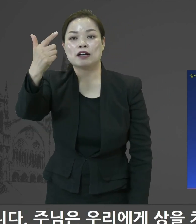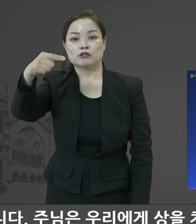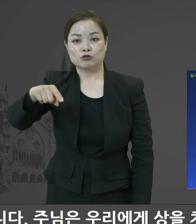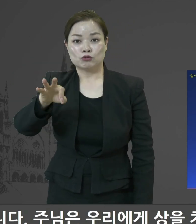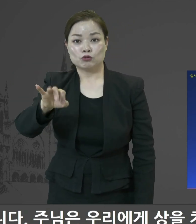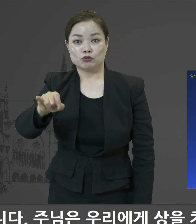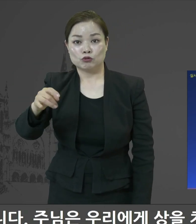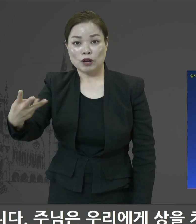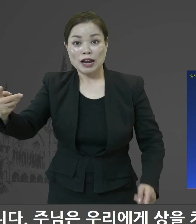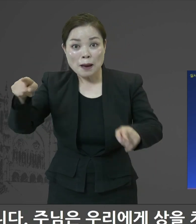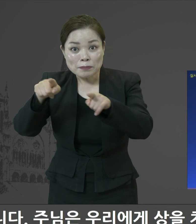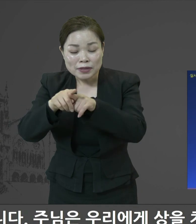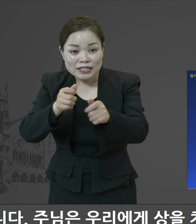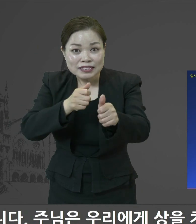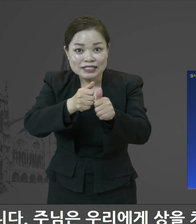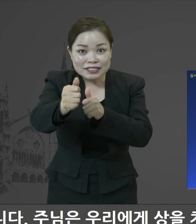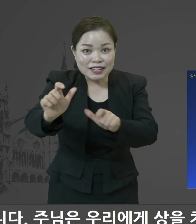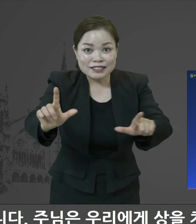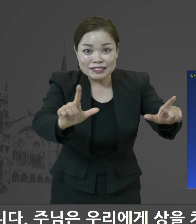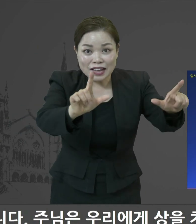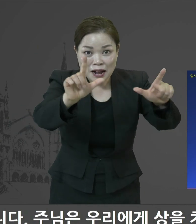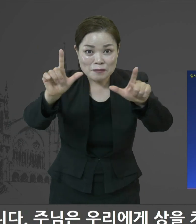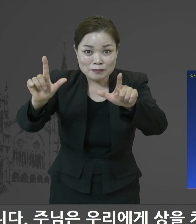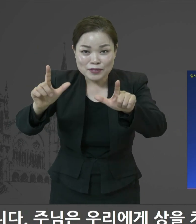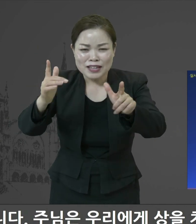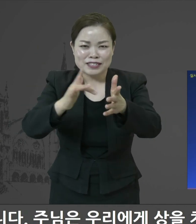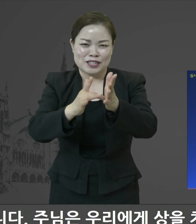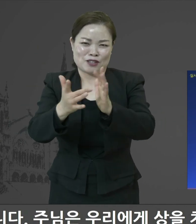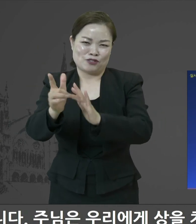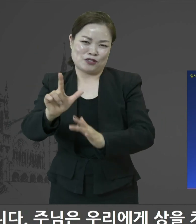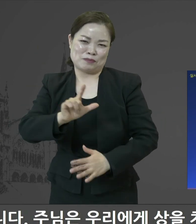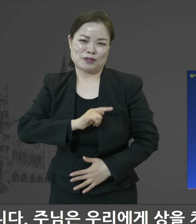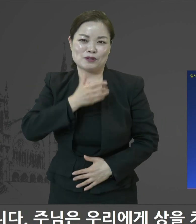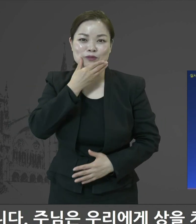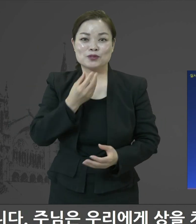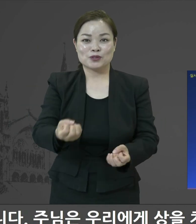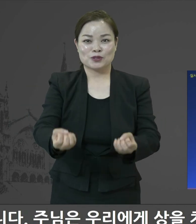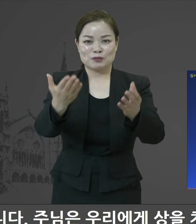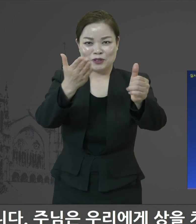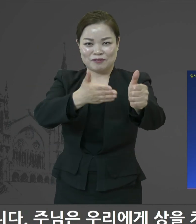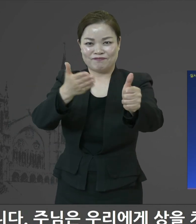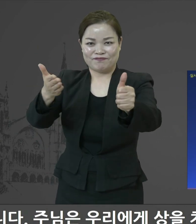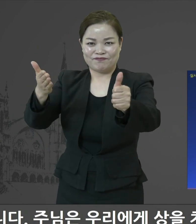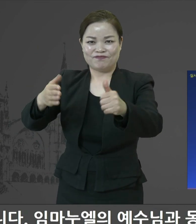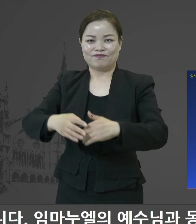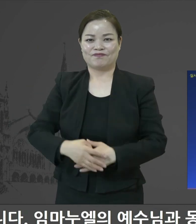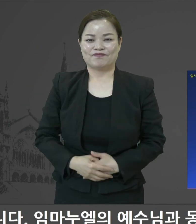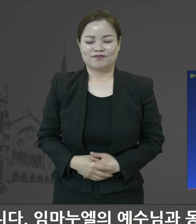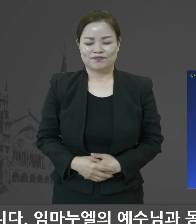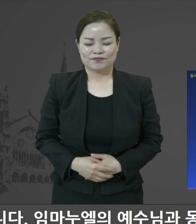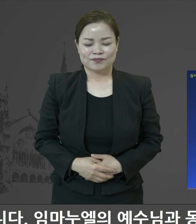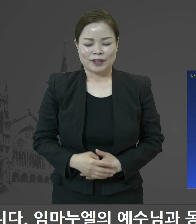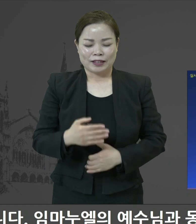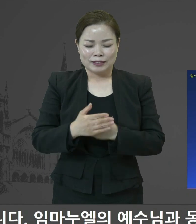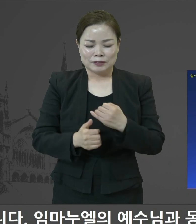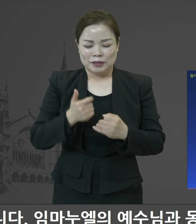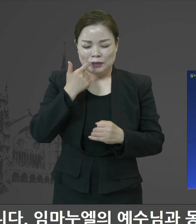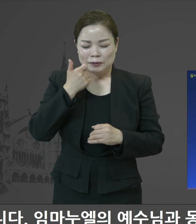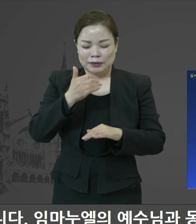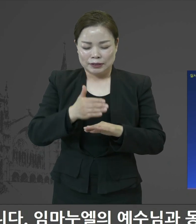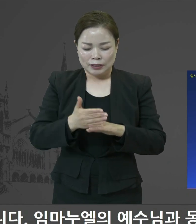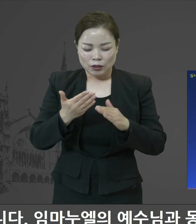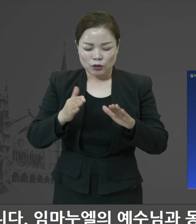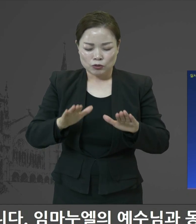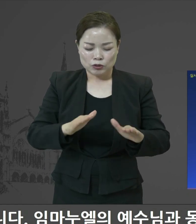함께 동행하시면서 승리하는 삶을 사시기를 예수님의 이름으로 축복합니다. 하나님 아버지, 감사합니다.